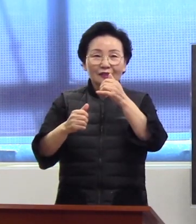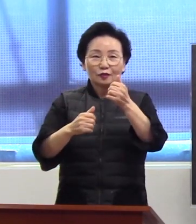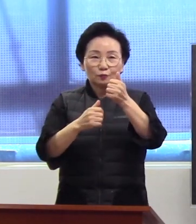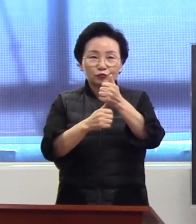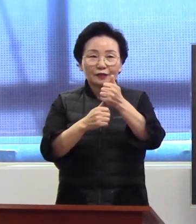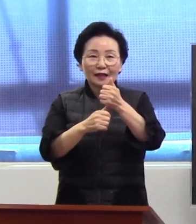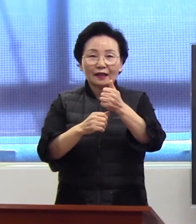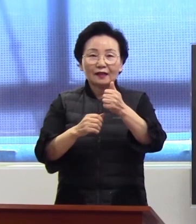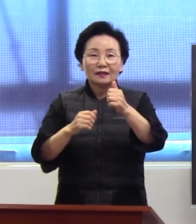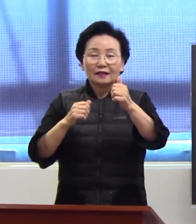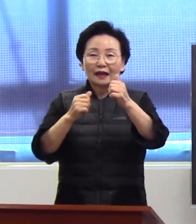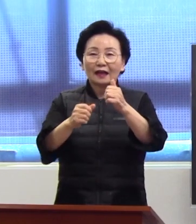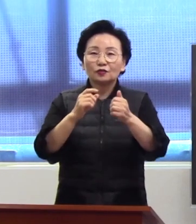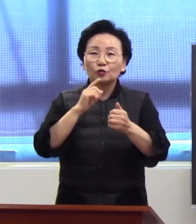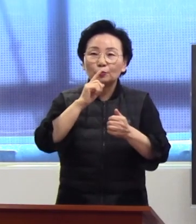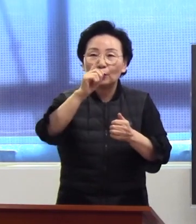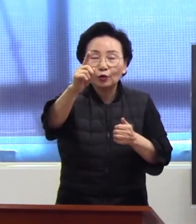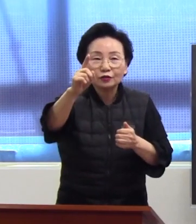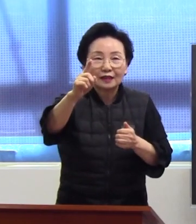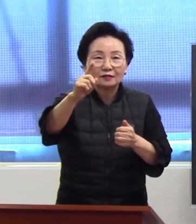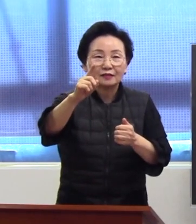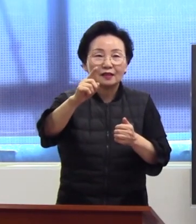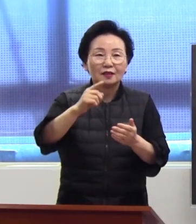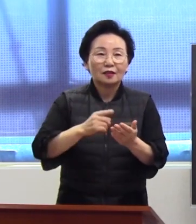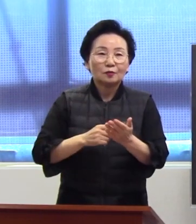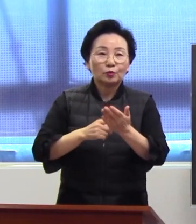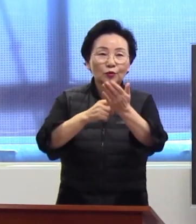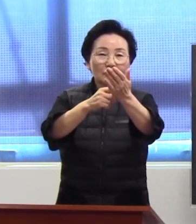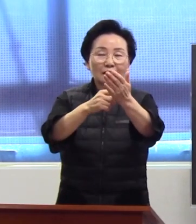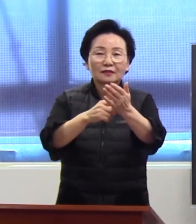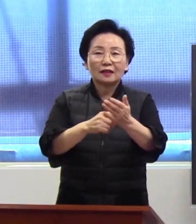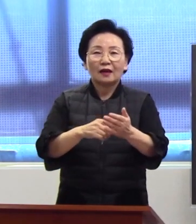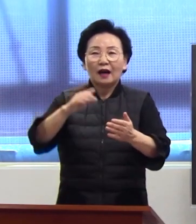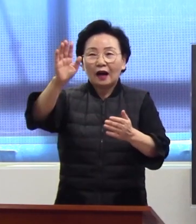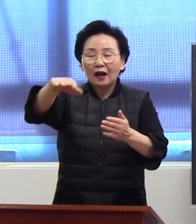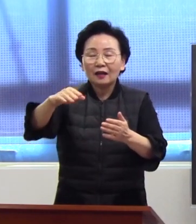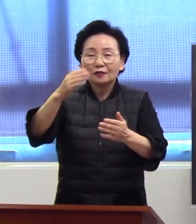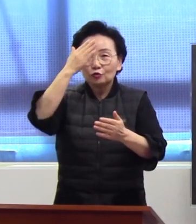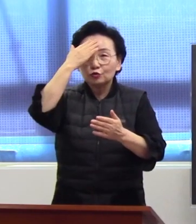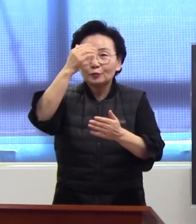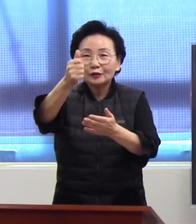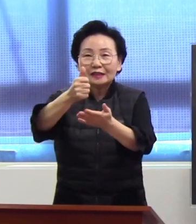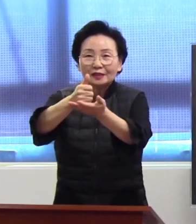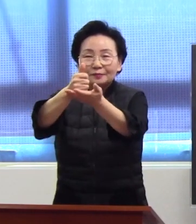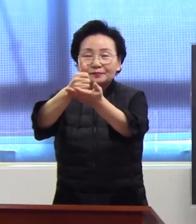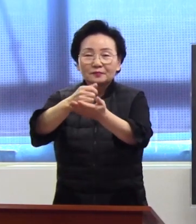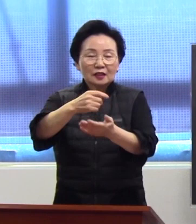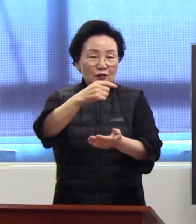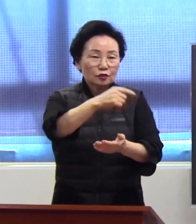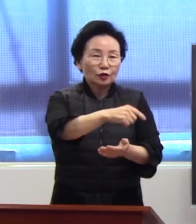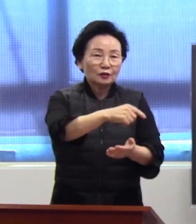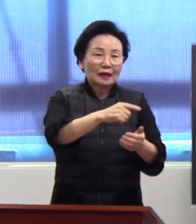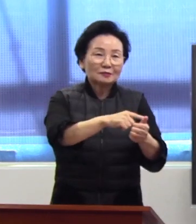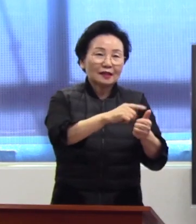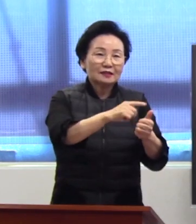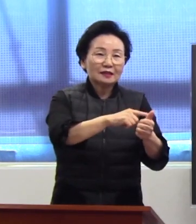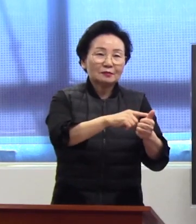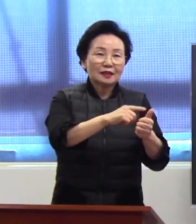그 부하가 가가지고 보고를 하는 거야. 보고를 하는데 두목님 저 남자가 이